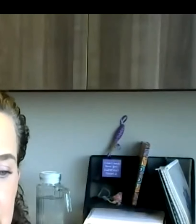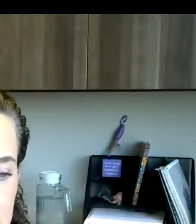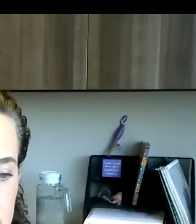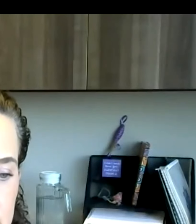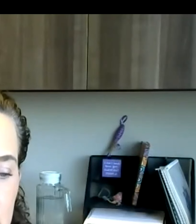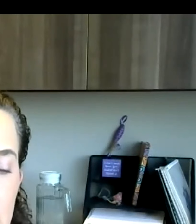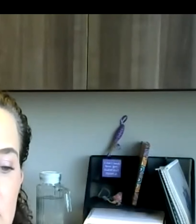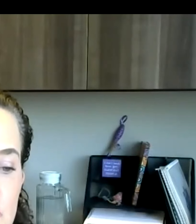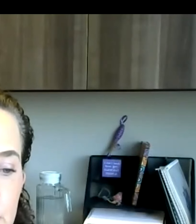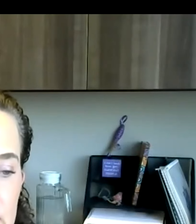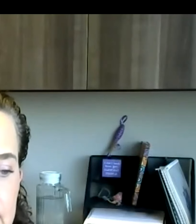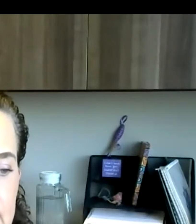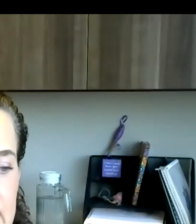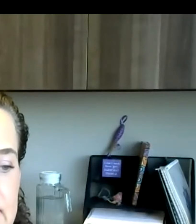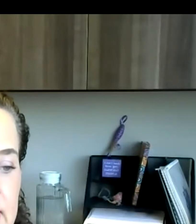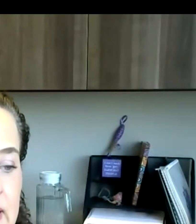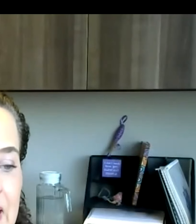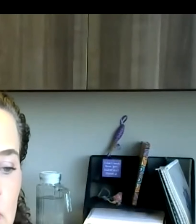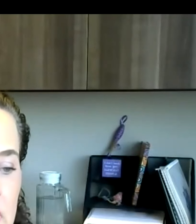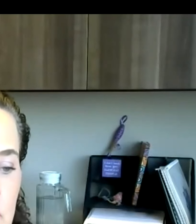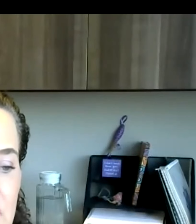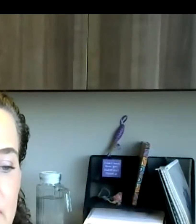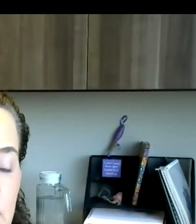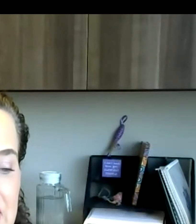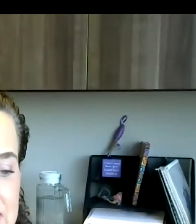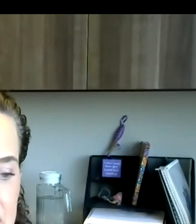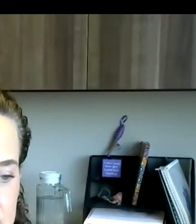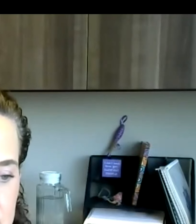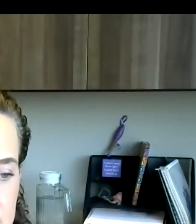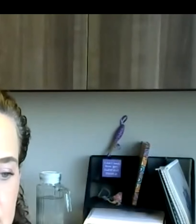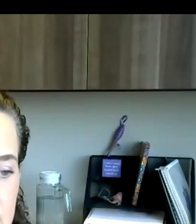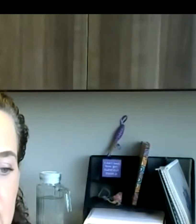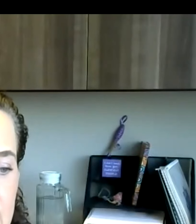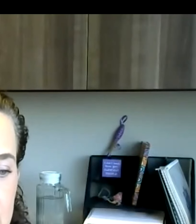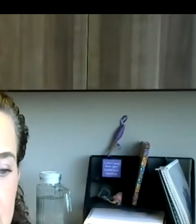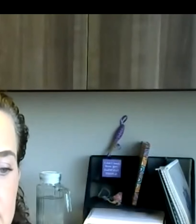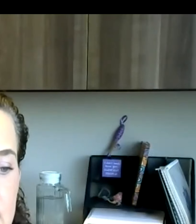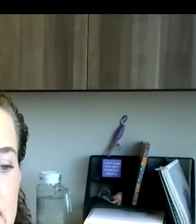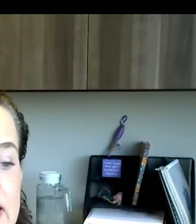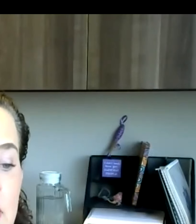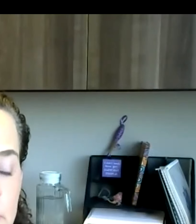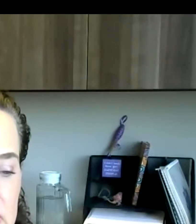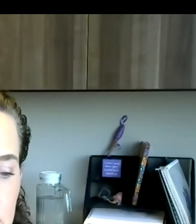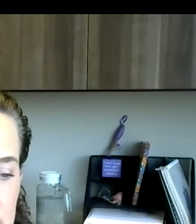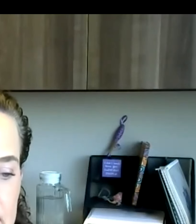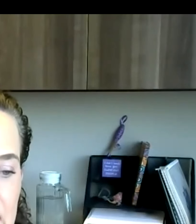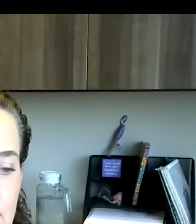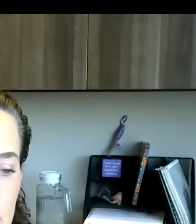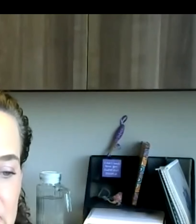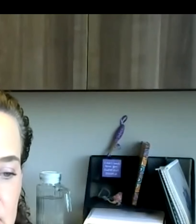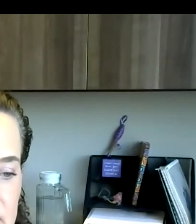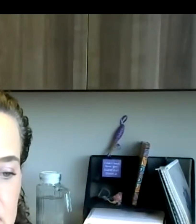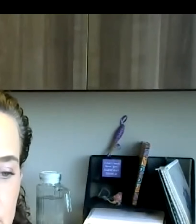y leal, lo que supone que tiene que actuar con apego a las leyes en general y en lo particular